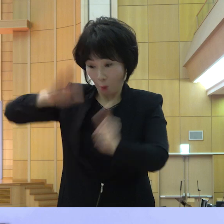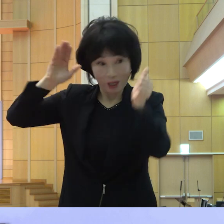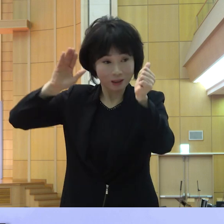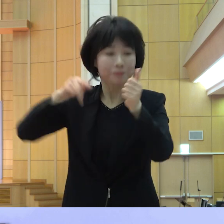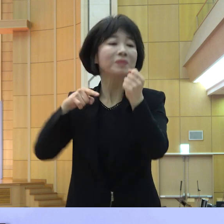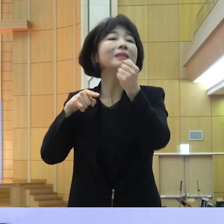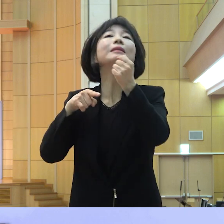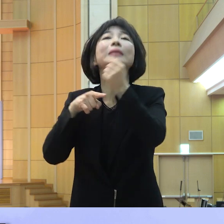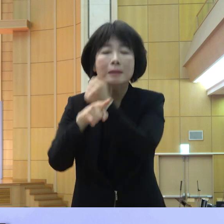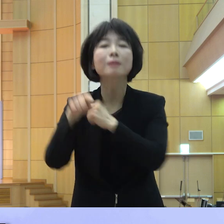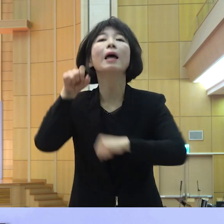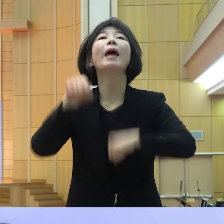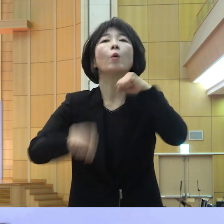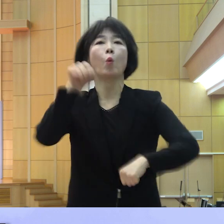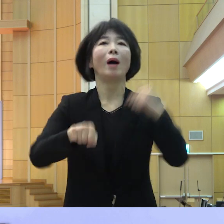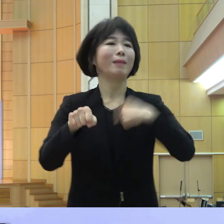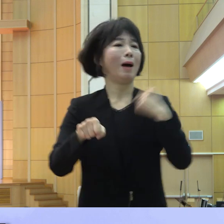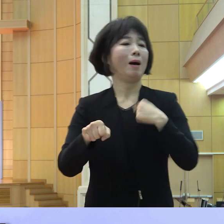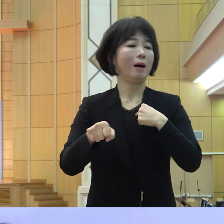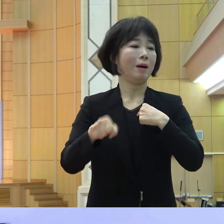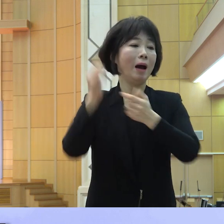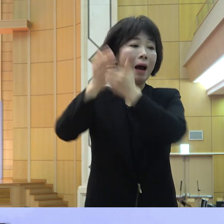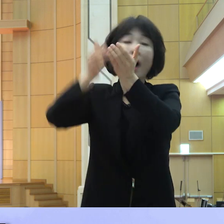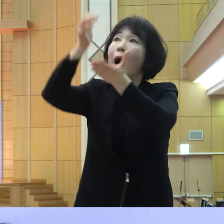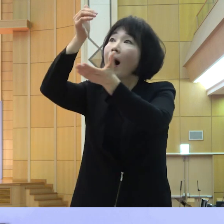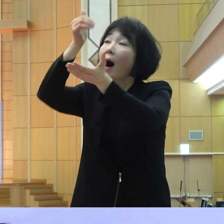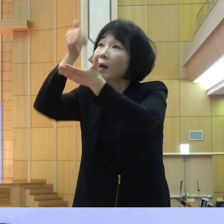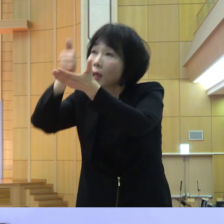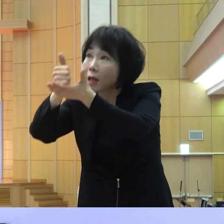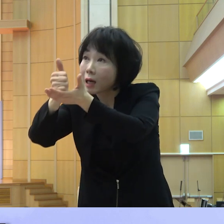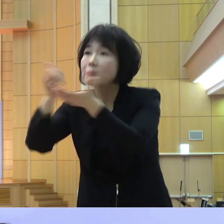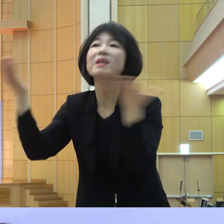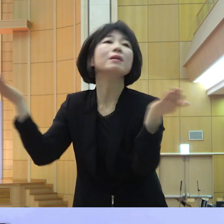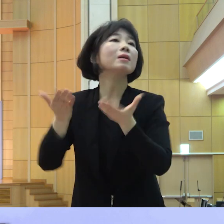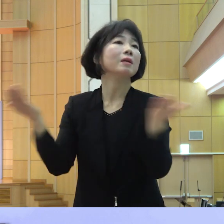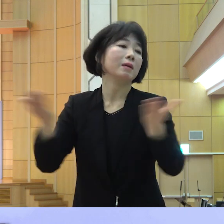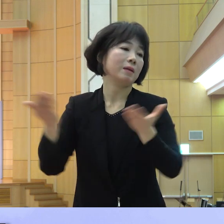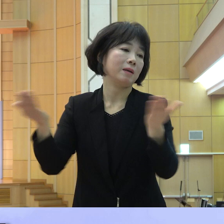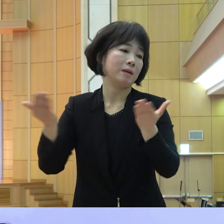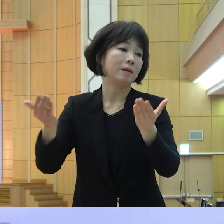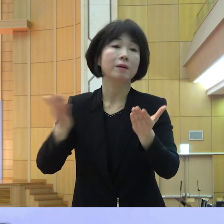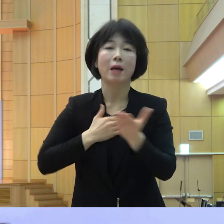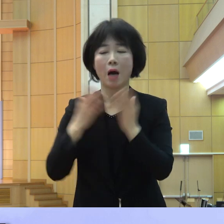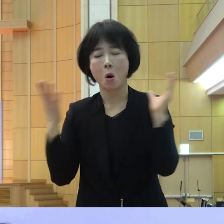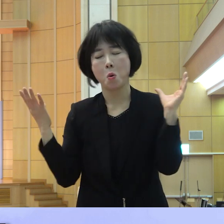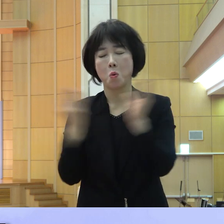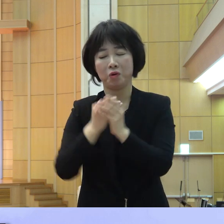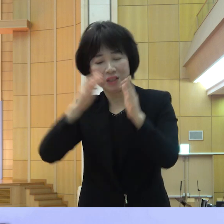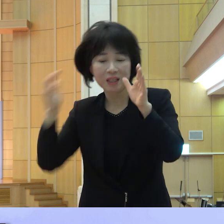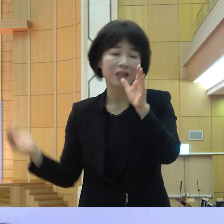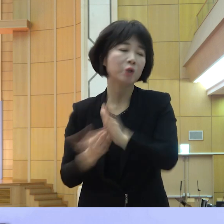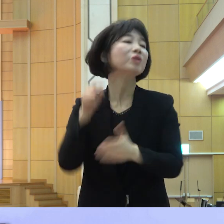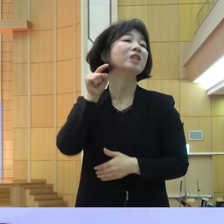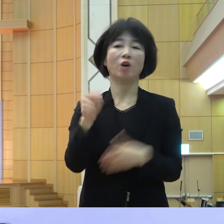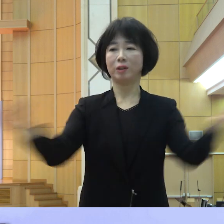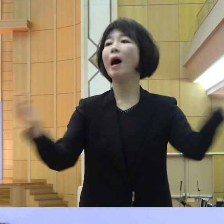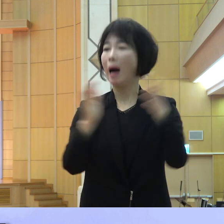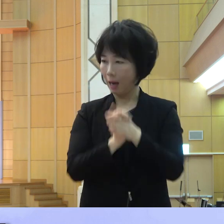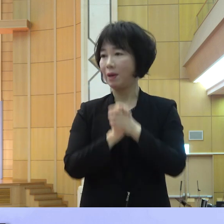하나님의 뜻을 행하며 그의 일, 하나님의 일을 온전히 이루는